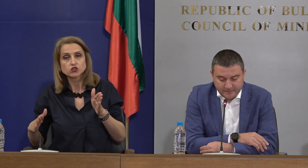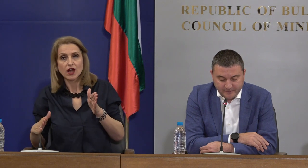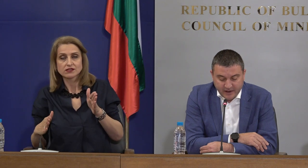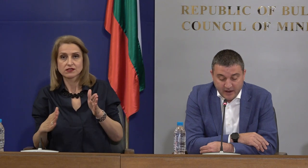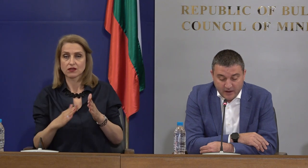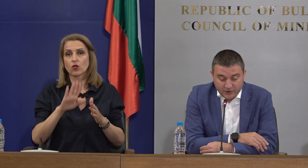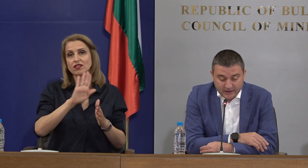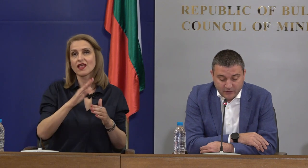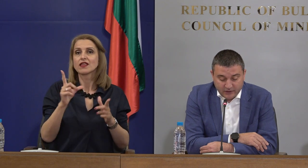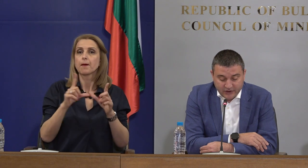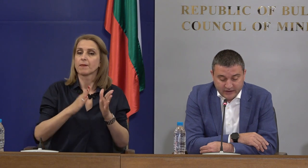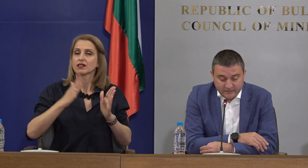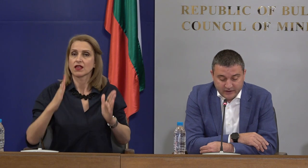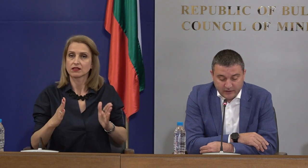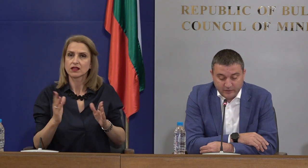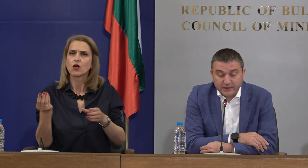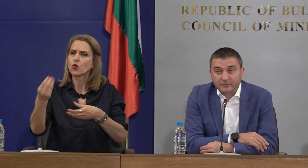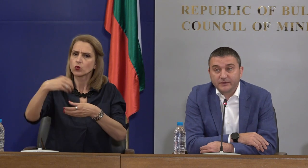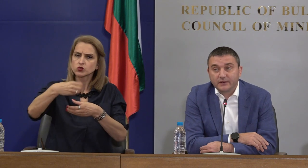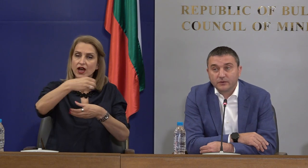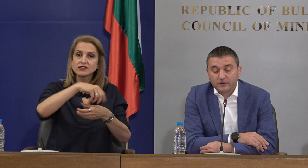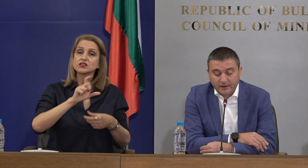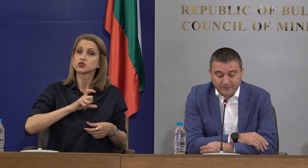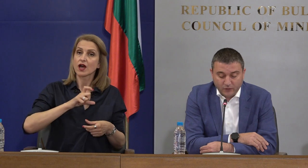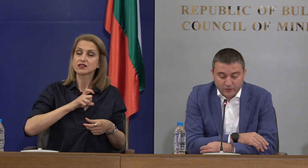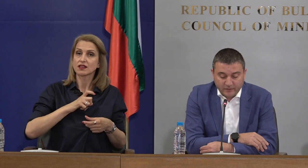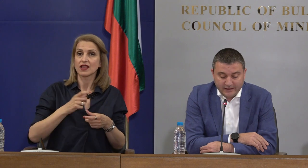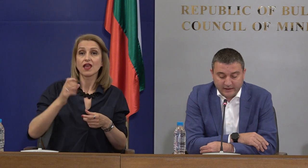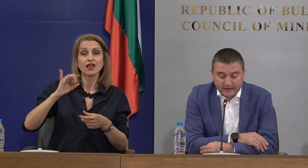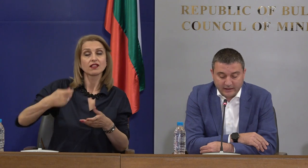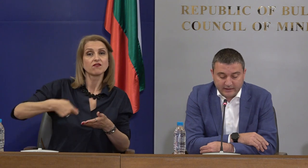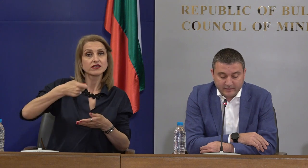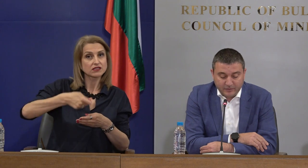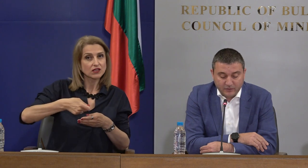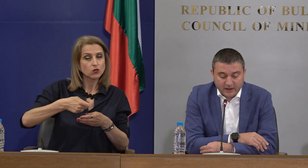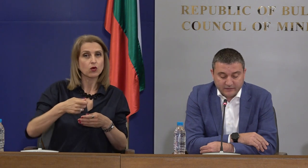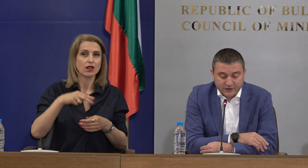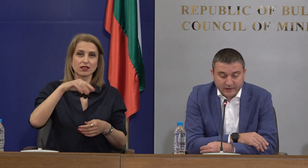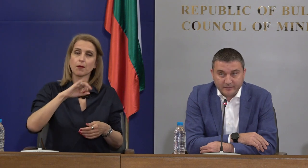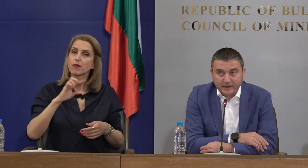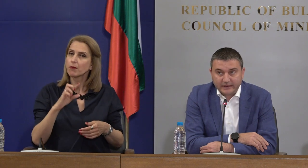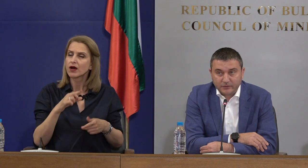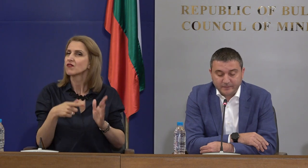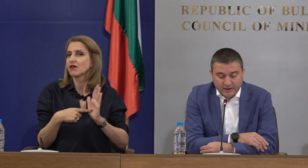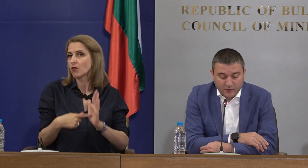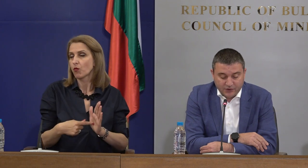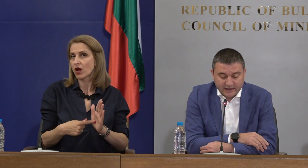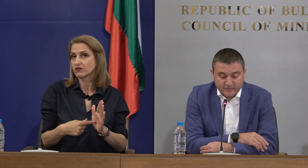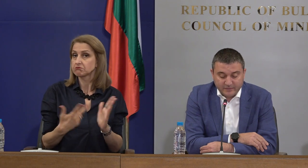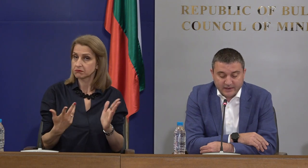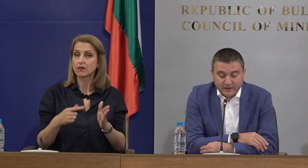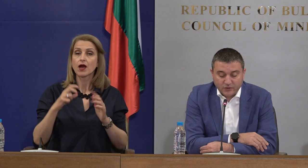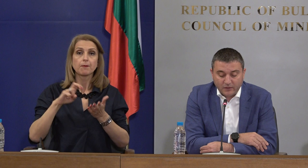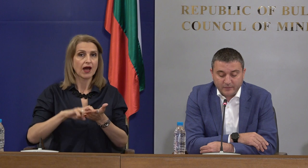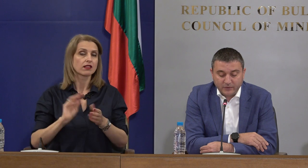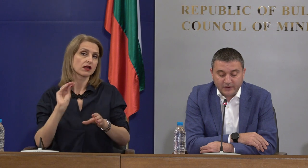мандат. Участието на частни инвеститори при записването на ново емитираните акции на ПИП показва, че банката участва